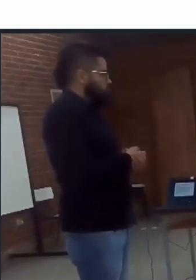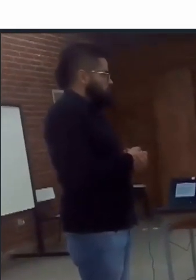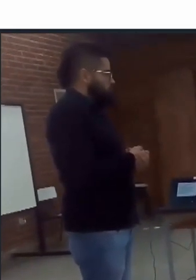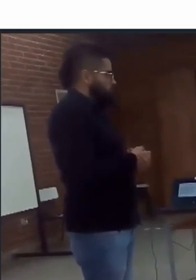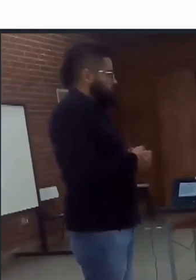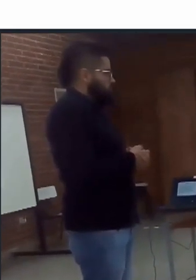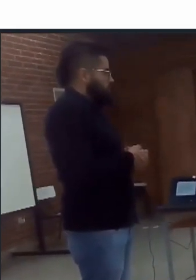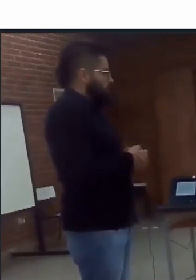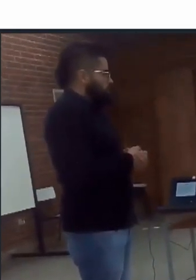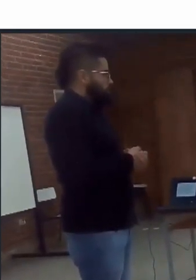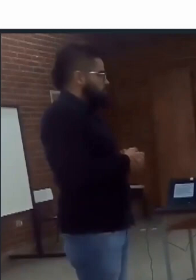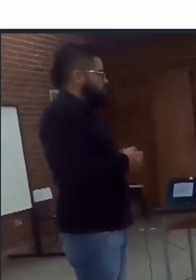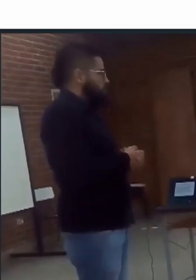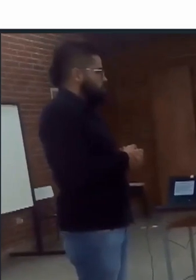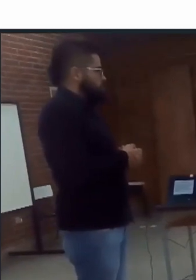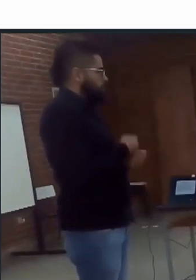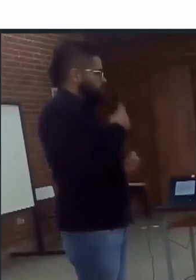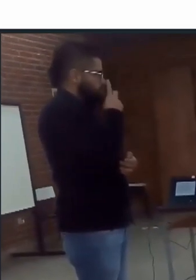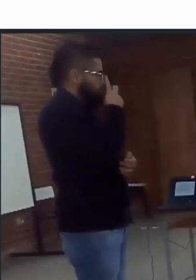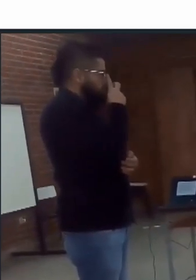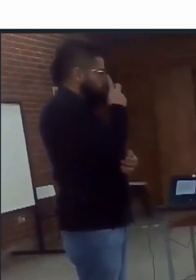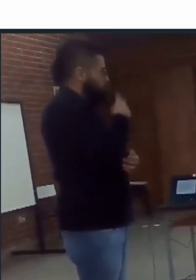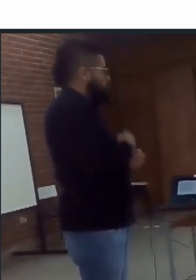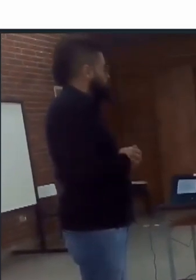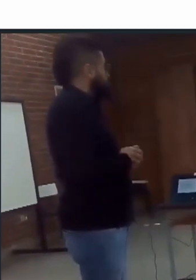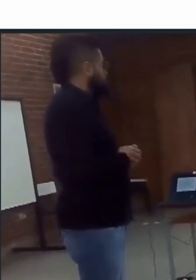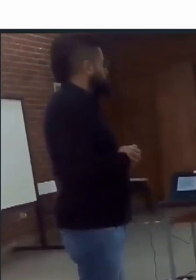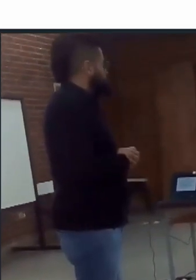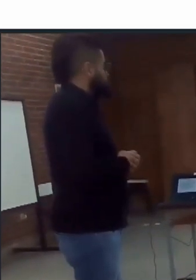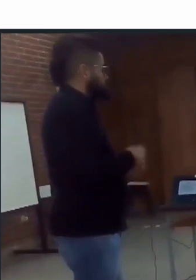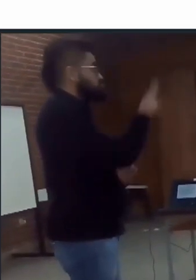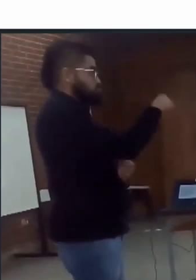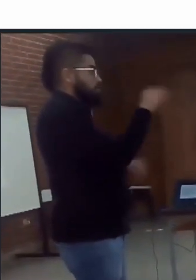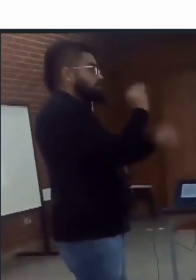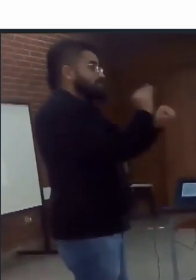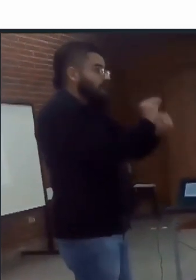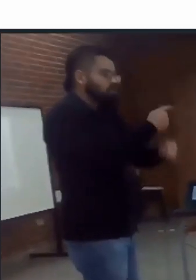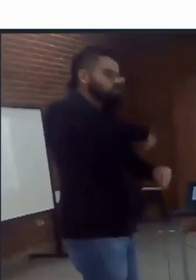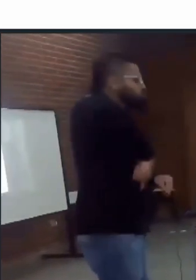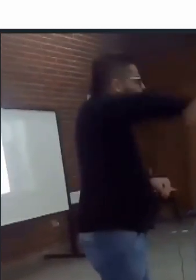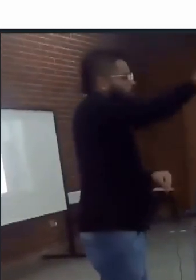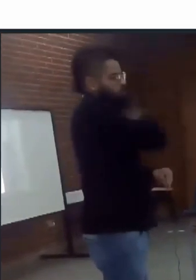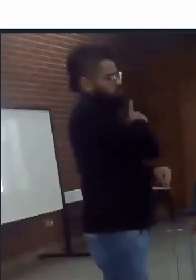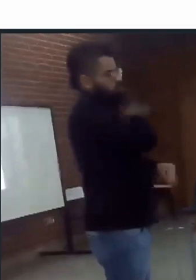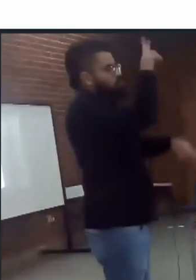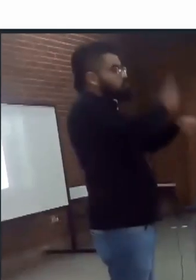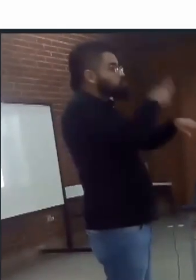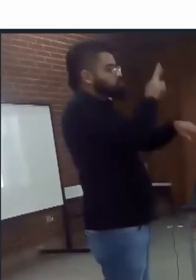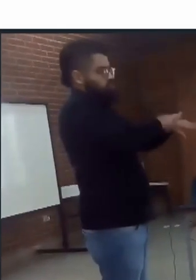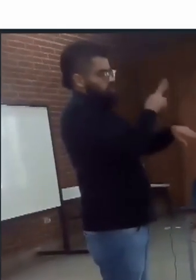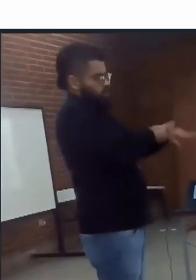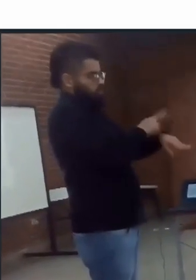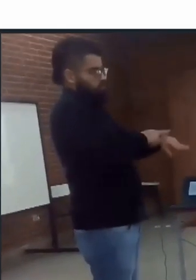demasiado importante dentro de la sociedad, y merecen su espacio. Y a mí me gustaría aprovechar este espacio, ¿verdad?